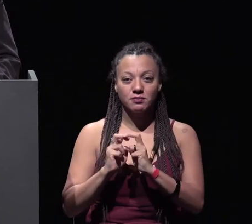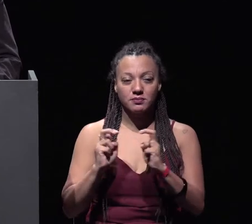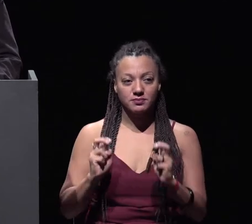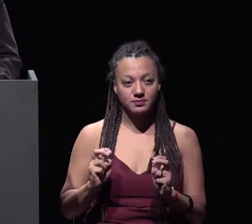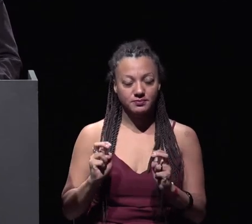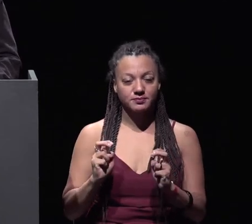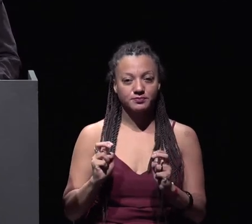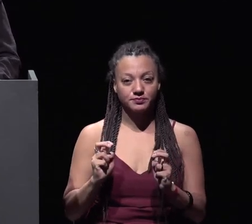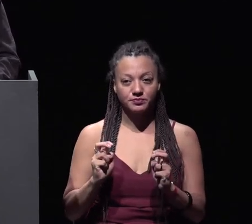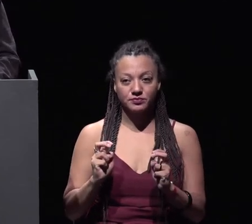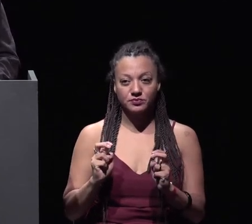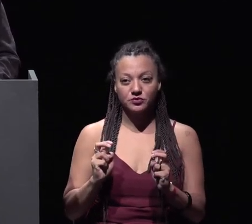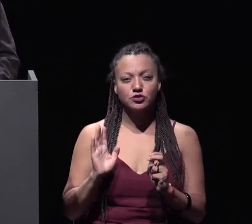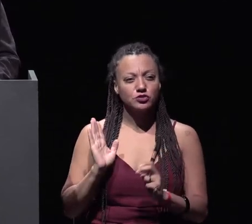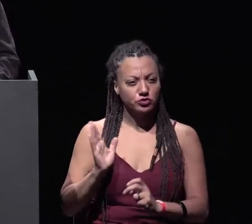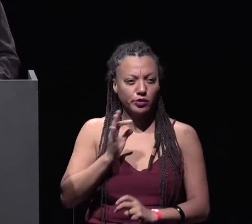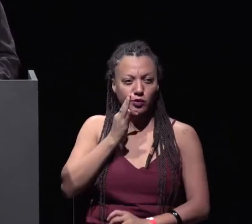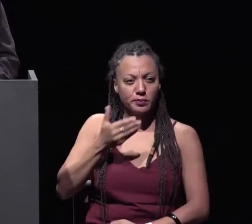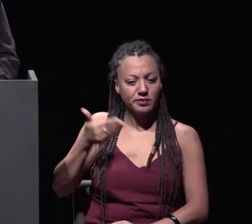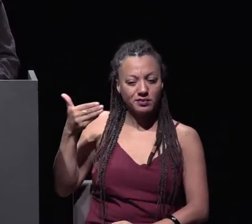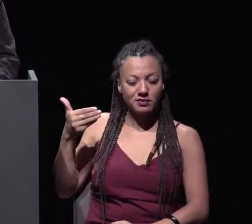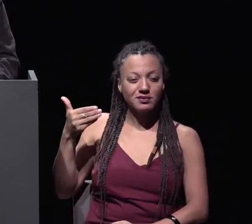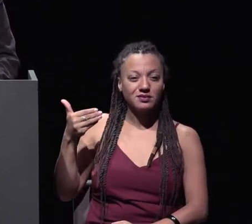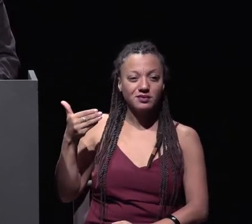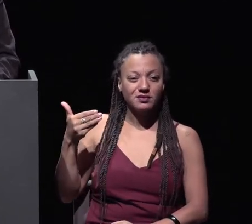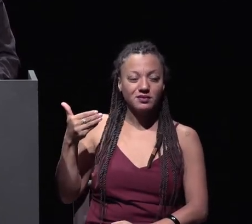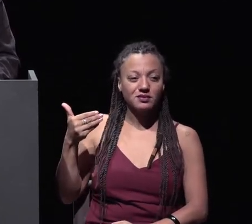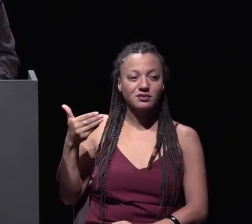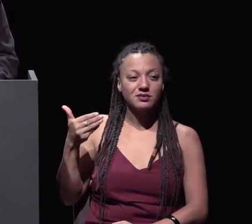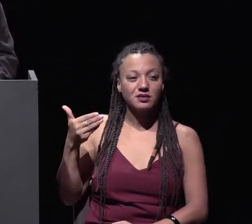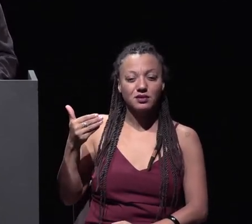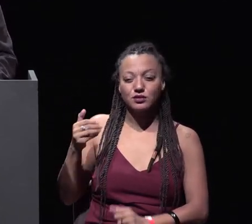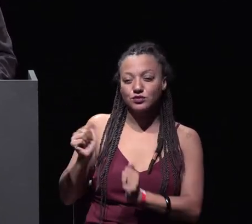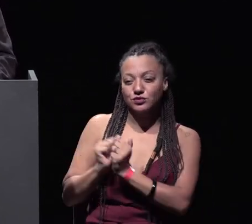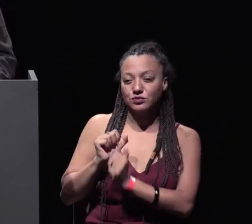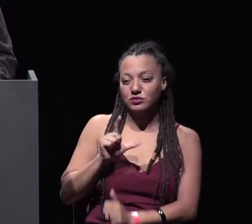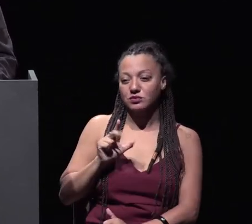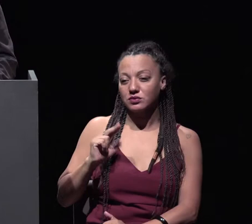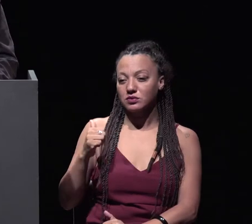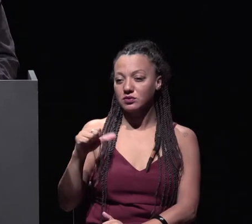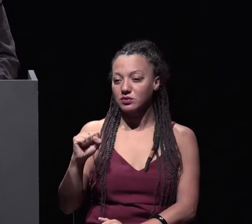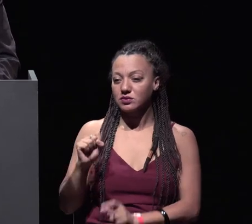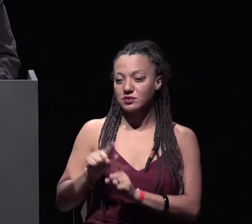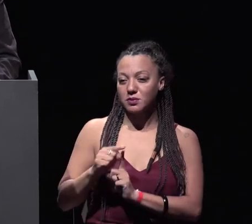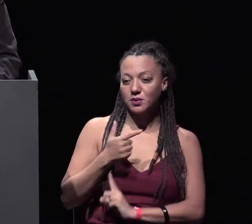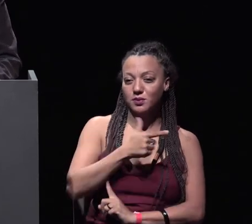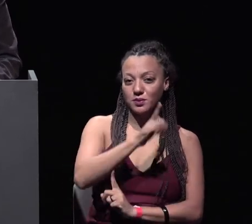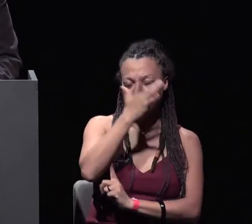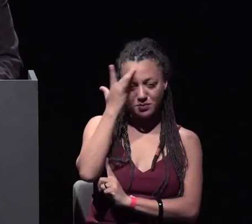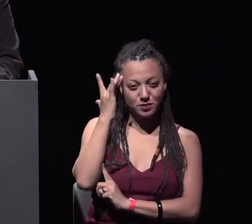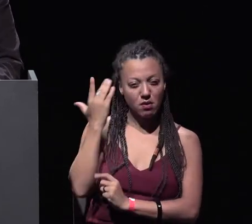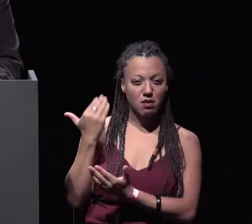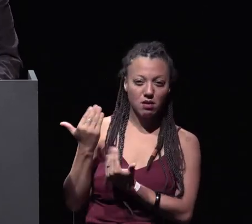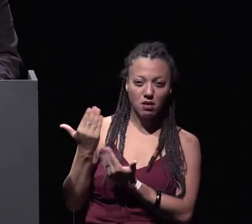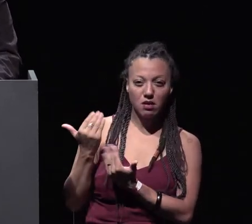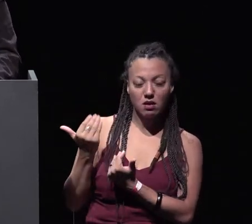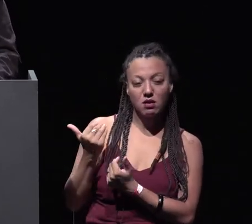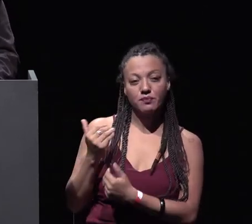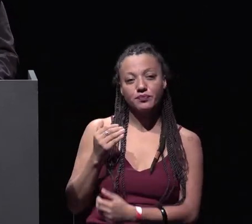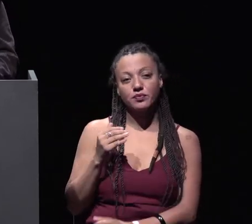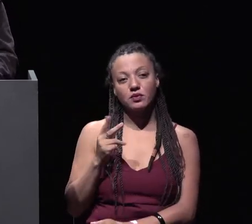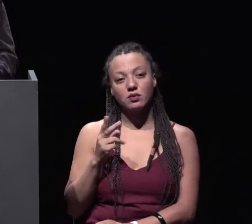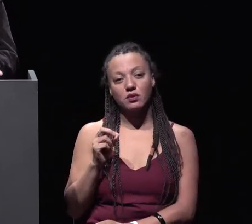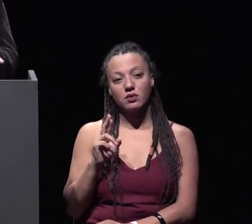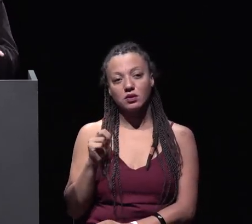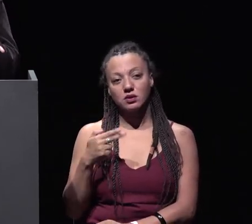é eu comentei logo antes desta apresentação com lucas e com outras pessoas tinham mencionado também ao hannah